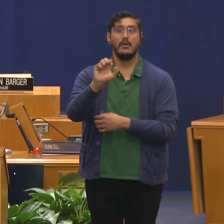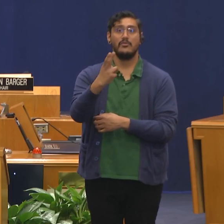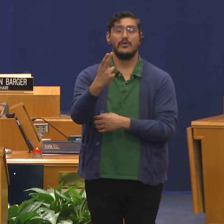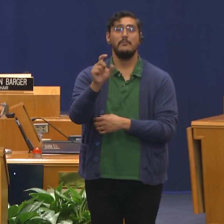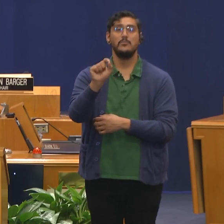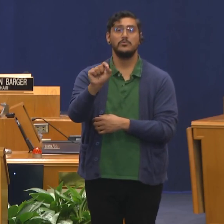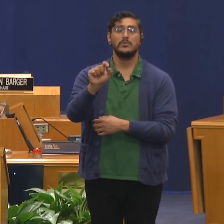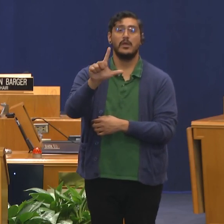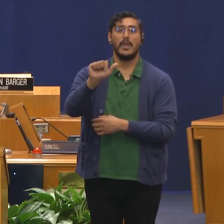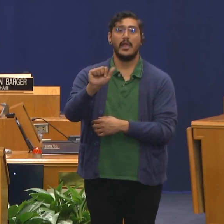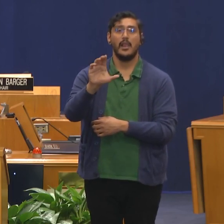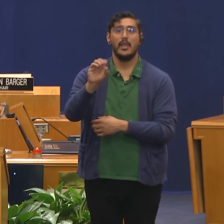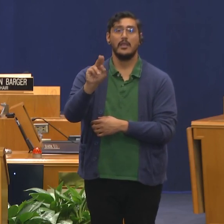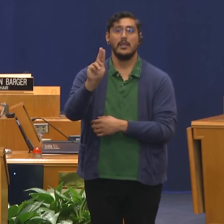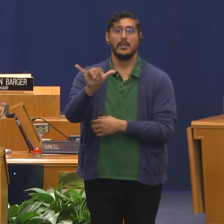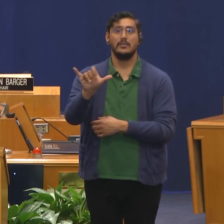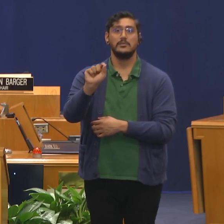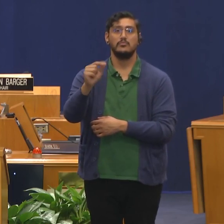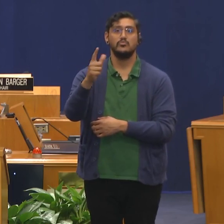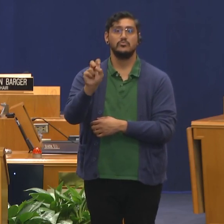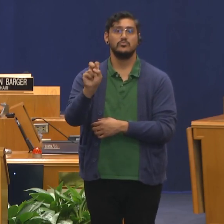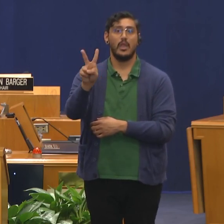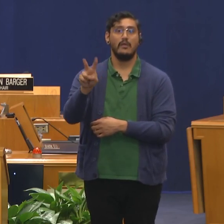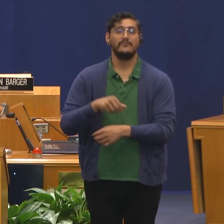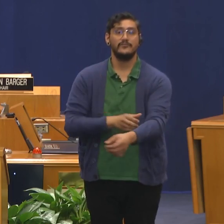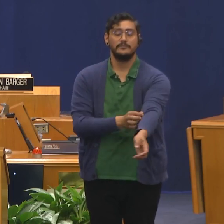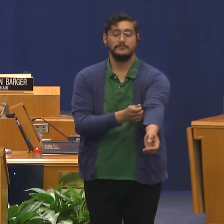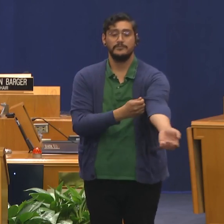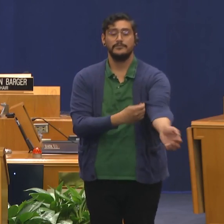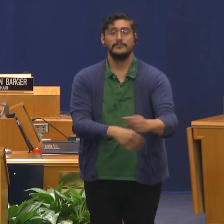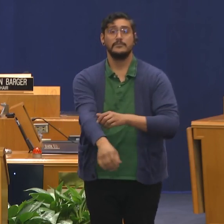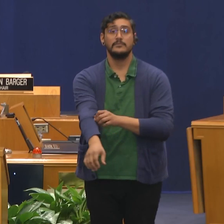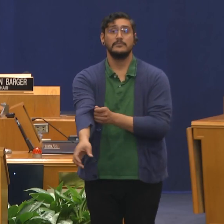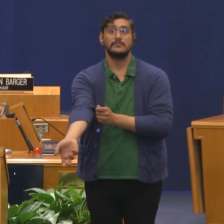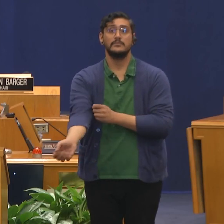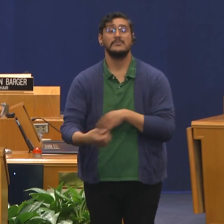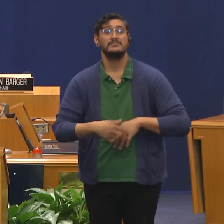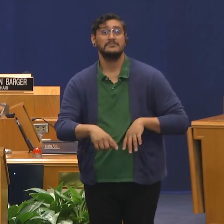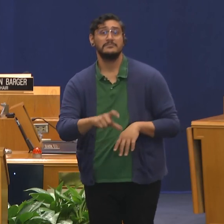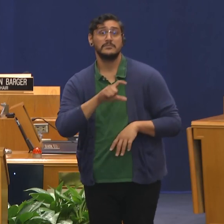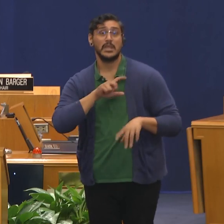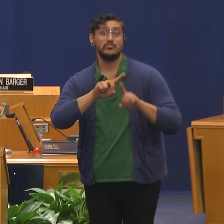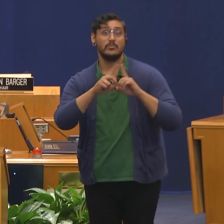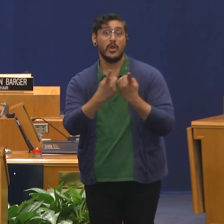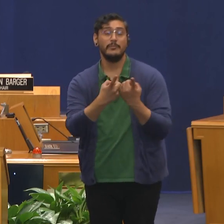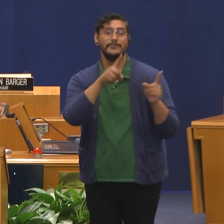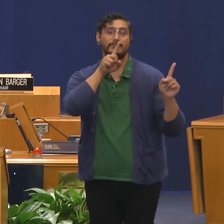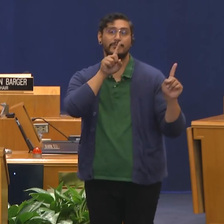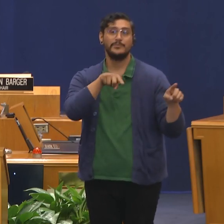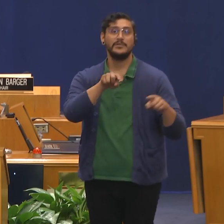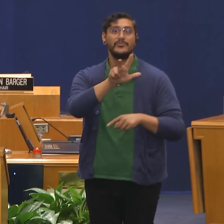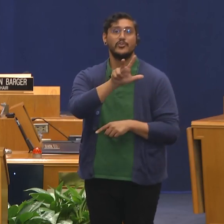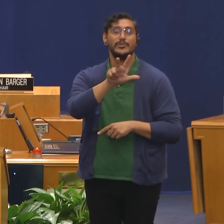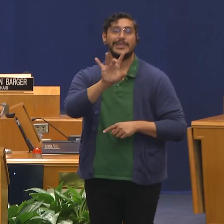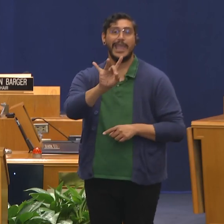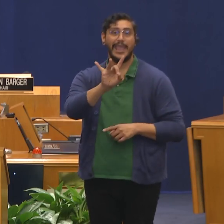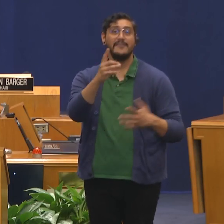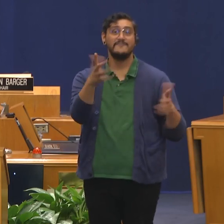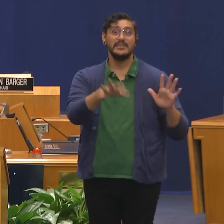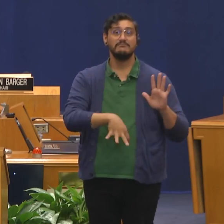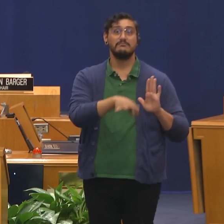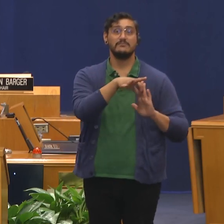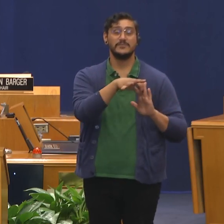publichealth.lacounty.gov. El Departamento del Alguacil del Condado de Los Ángeles está reportando 38 casos positivos